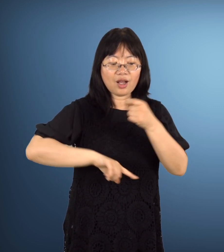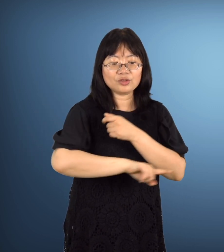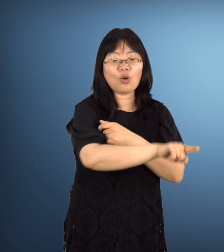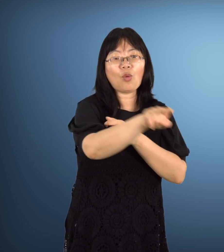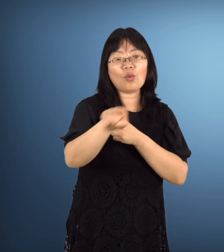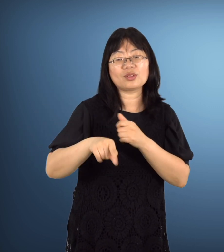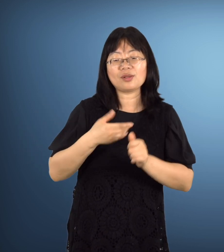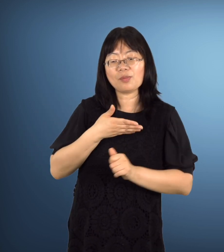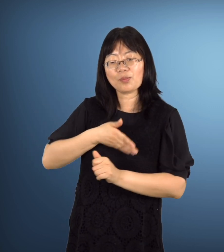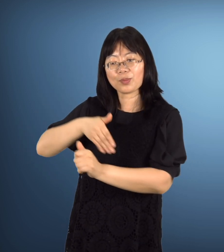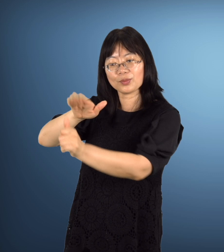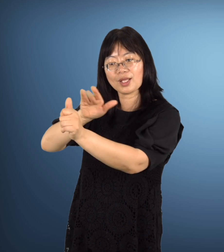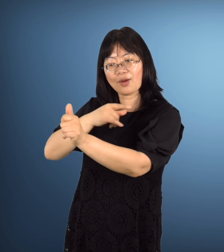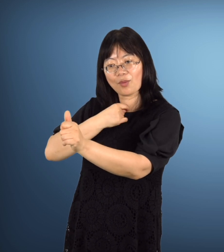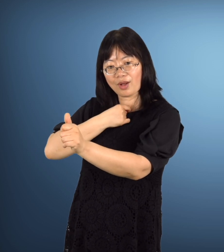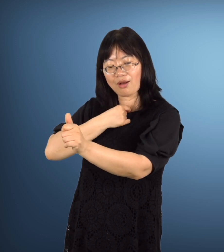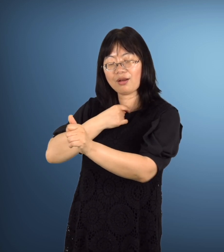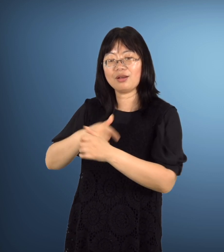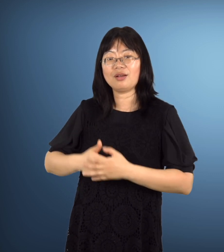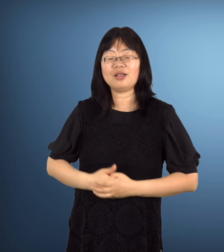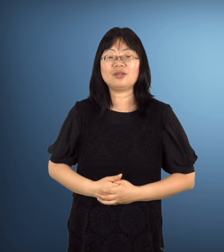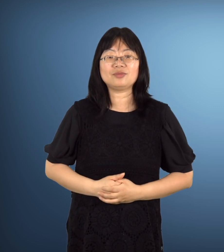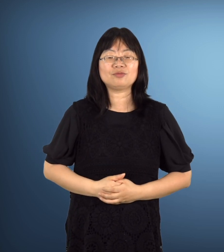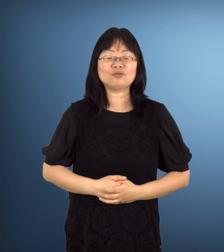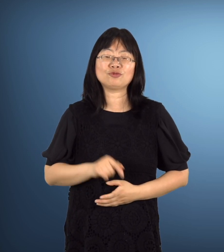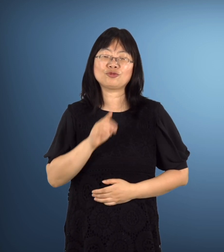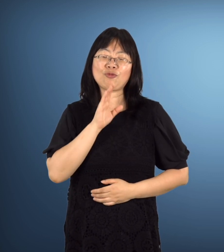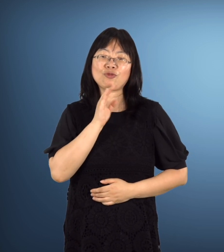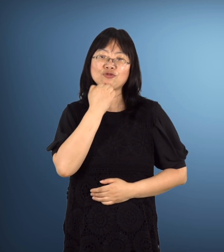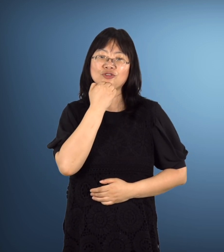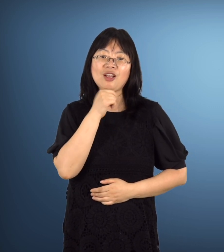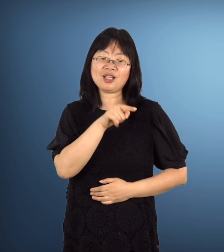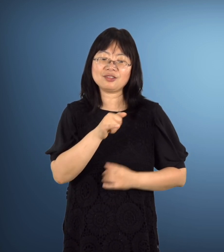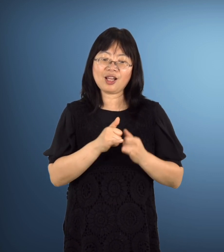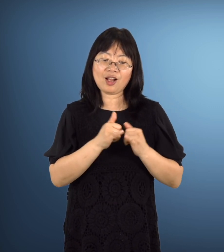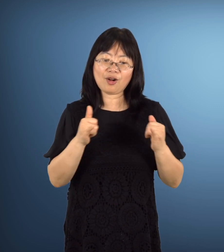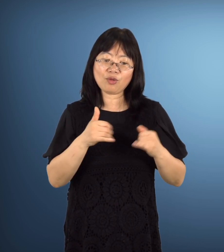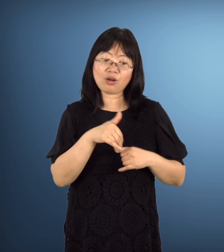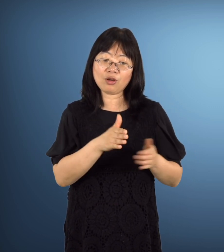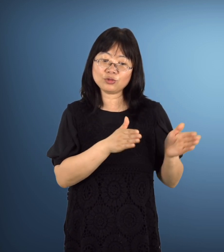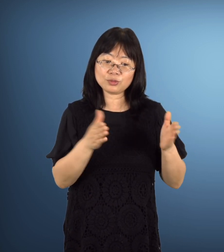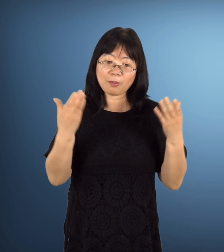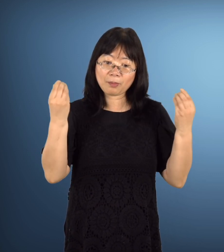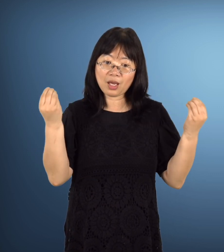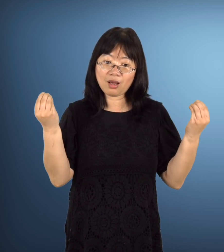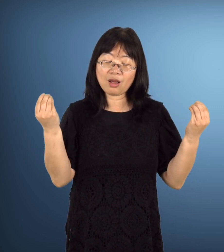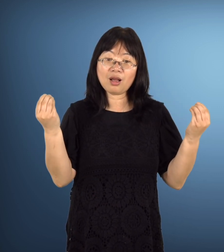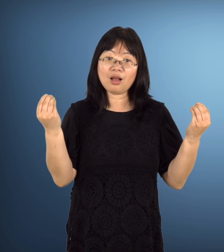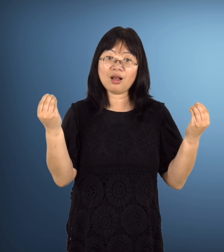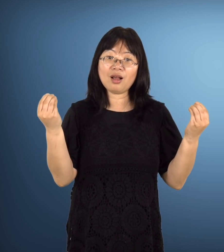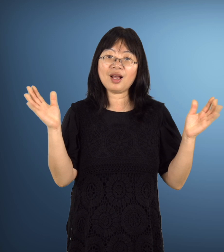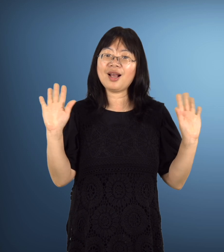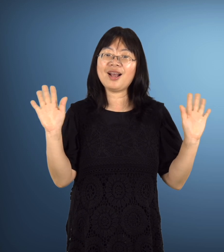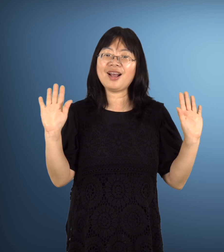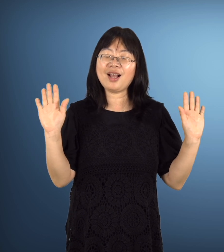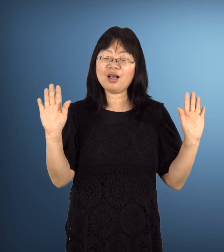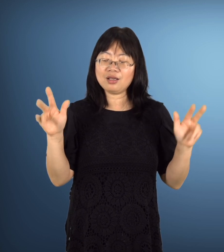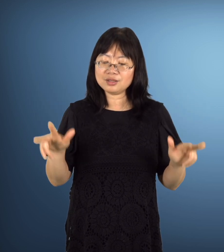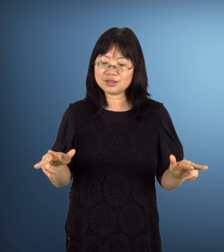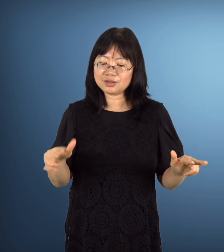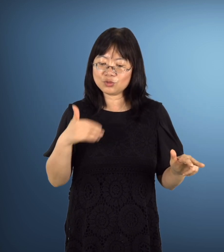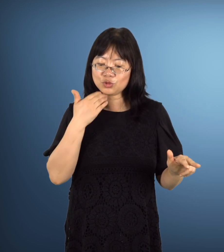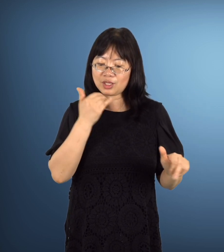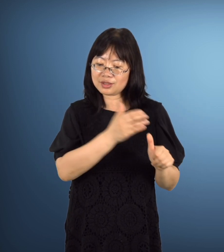너희를 보내노라. 여러분 웃기죠? 이 사람들이 지금 갈 준비가 돼 있는 사람들이에요. 지금